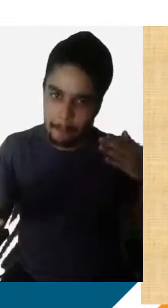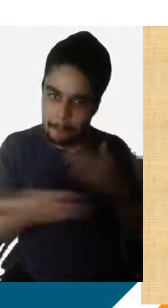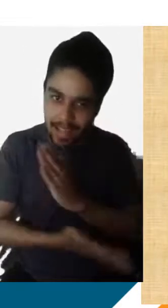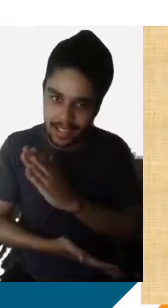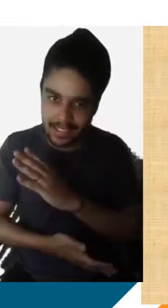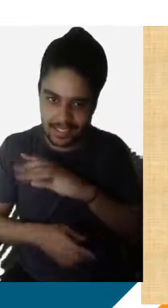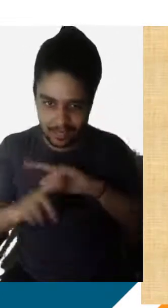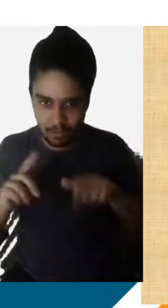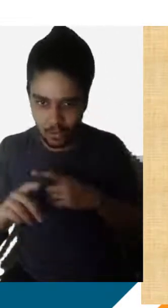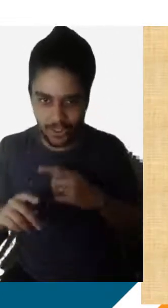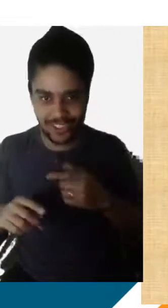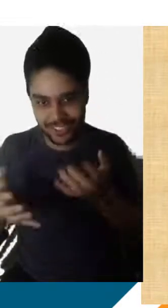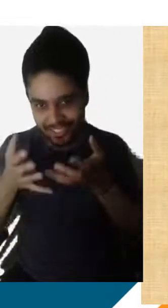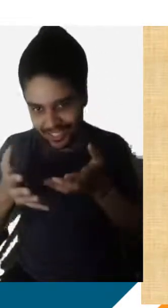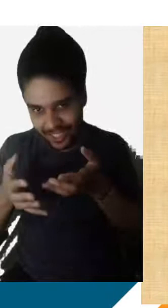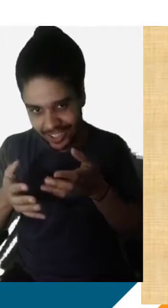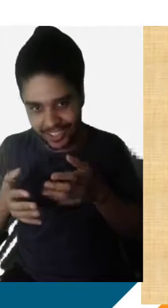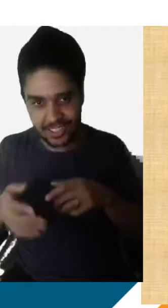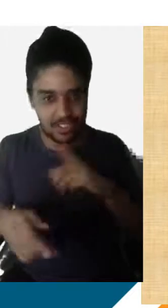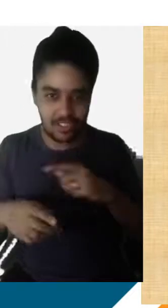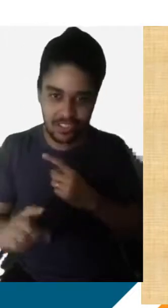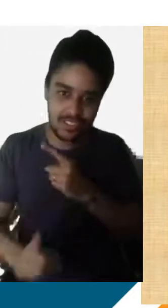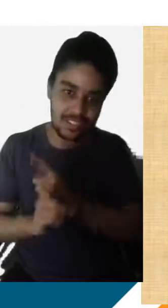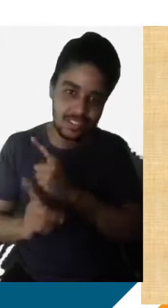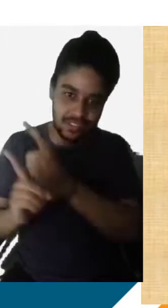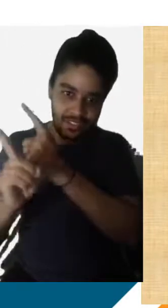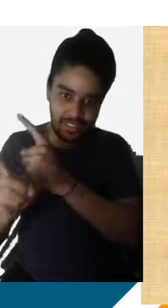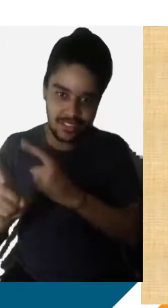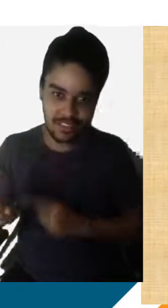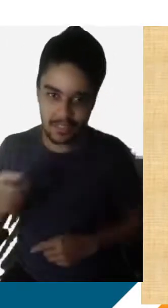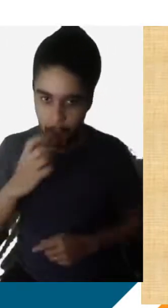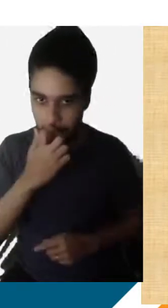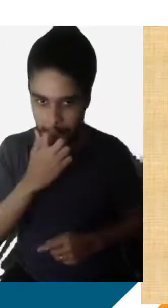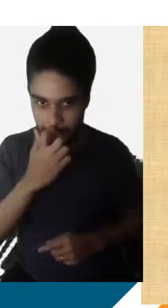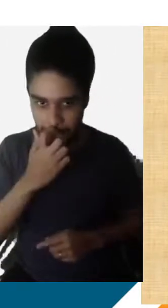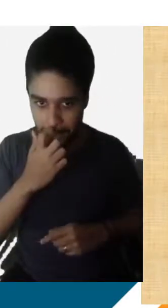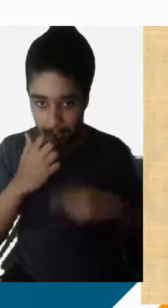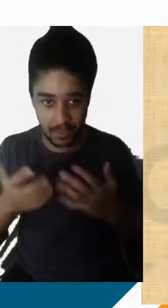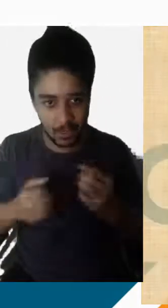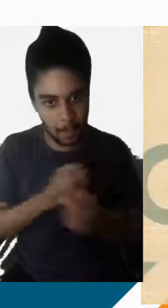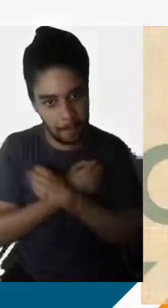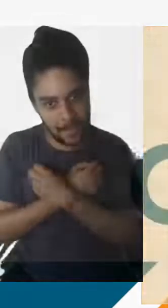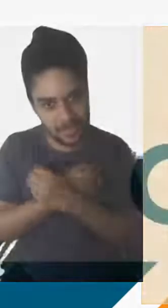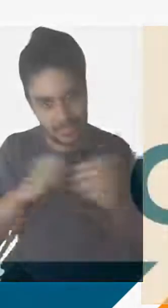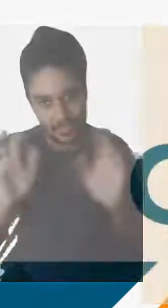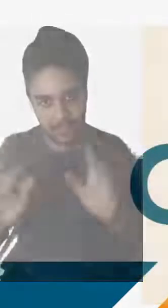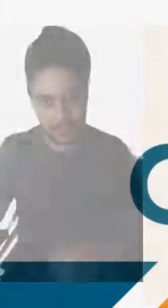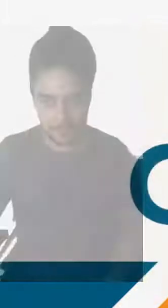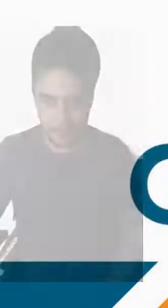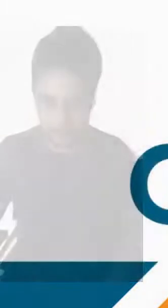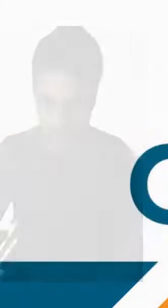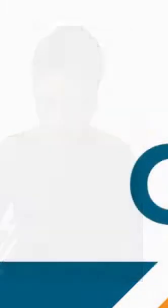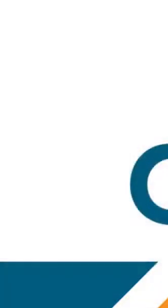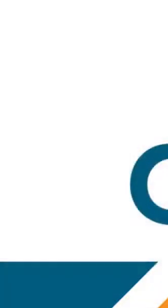gente chega naquele momento que todo mundo quer, né? Momento que a gente possa se encontrar. Enfim, um grande abraço.